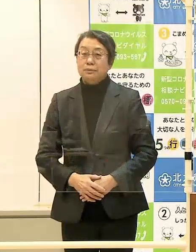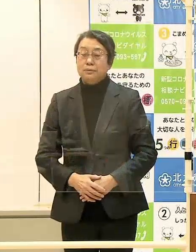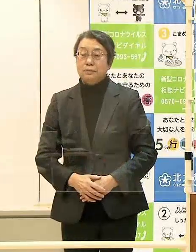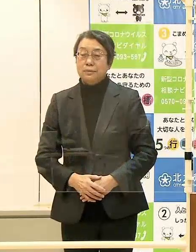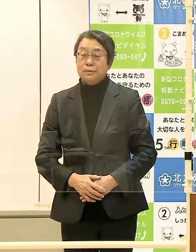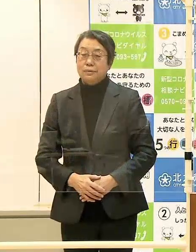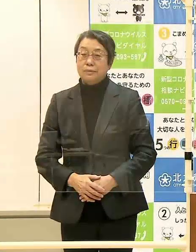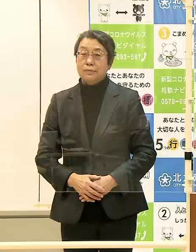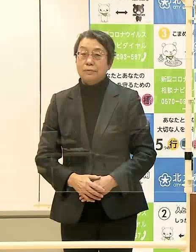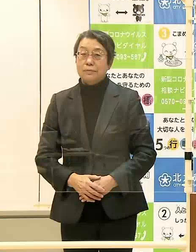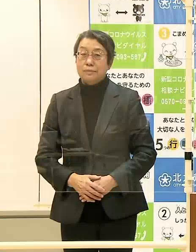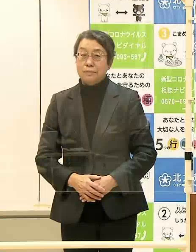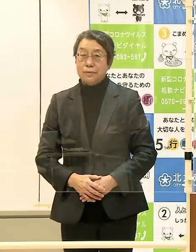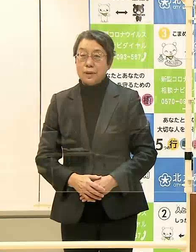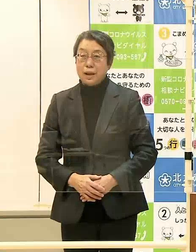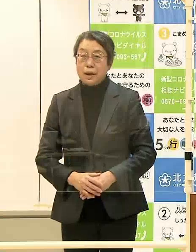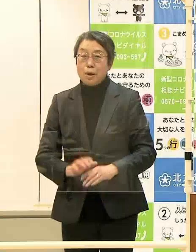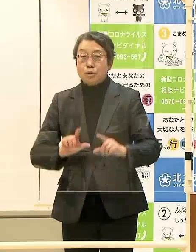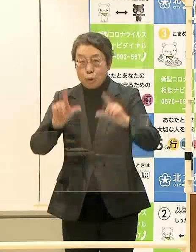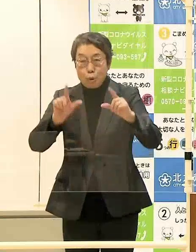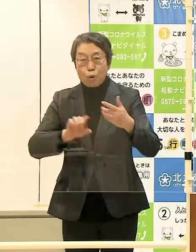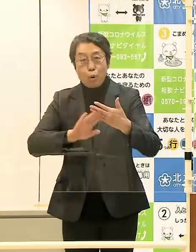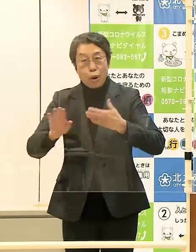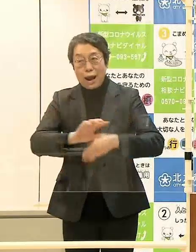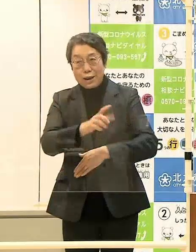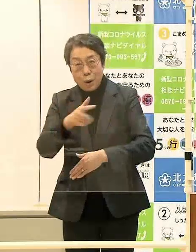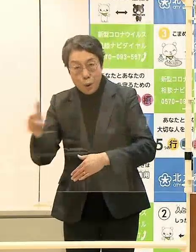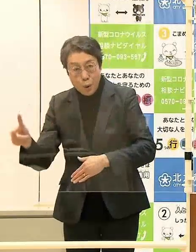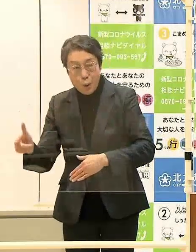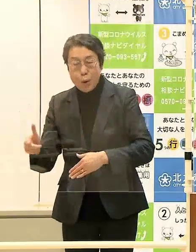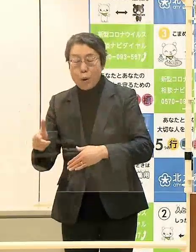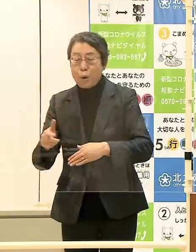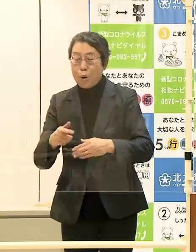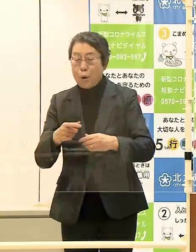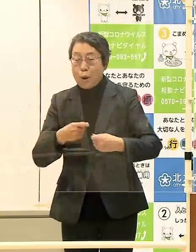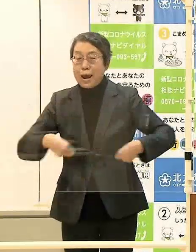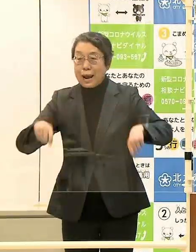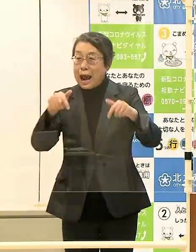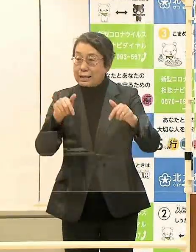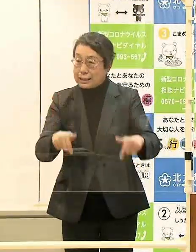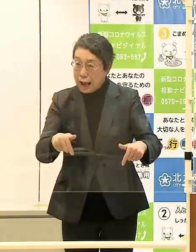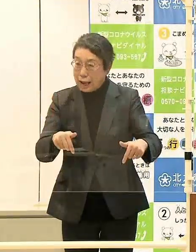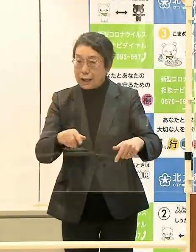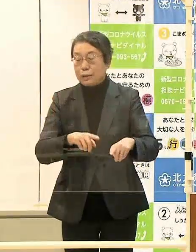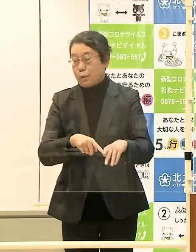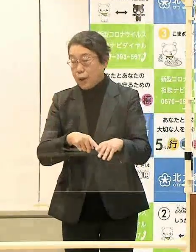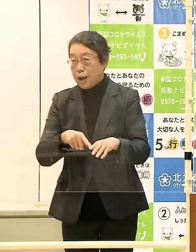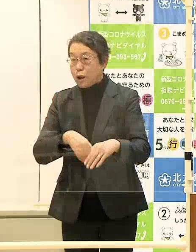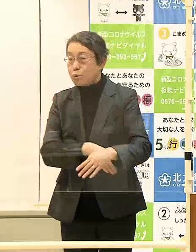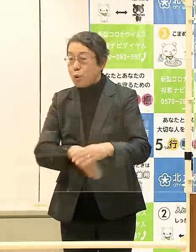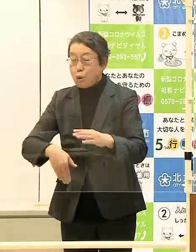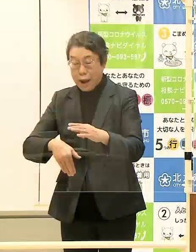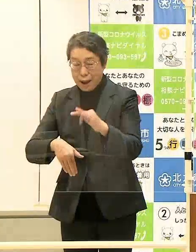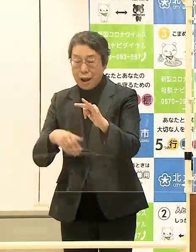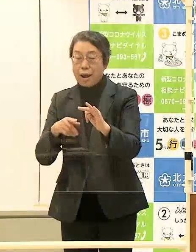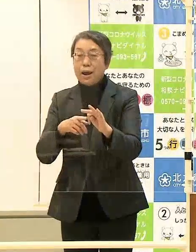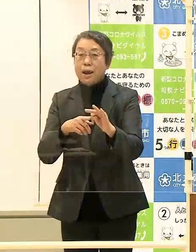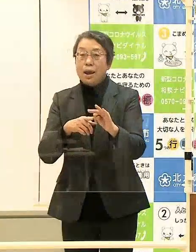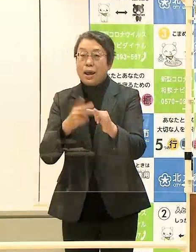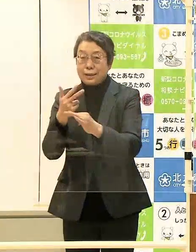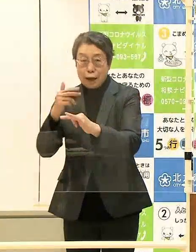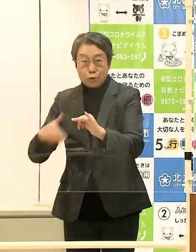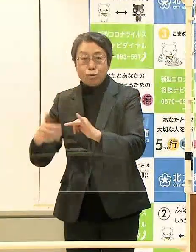ねー首都圏から関西から4ラーってそして